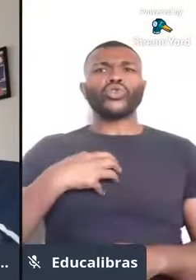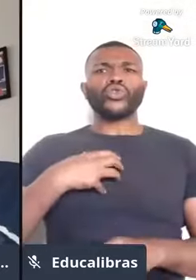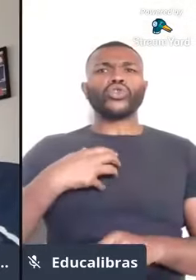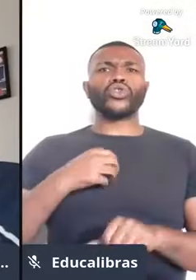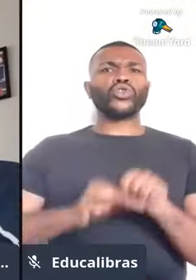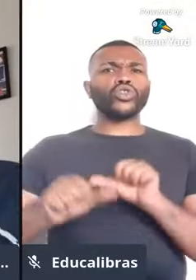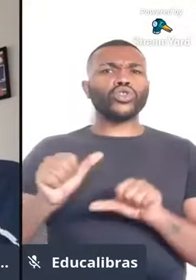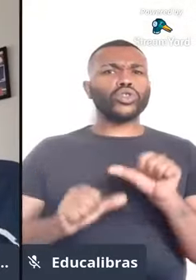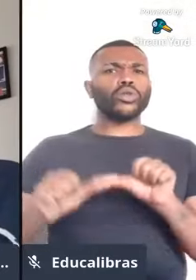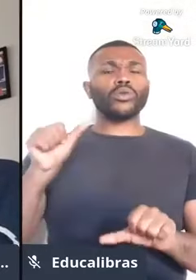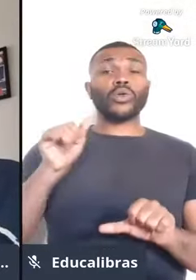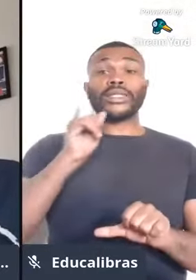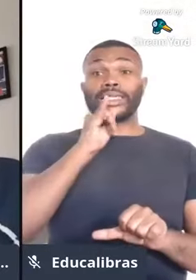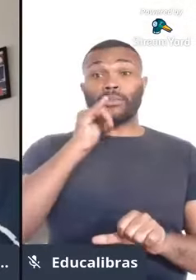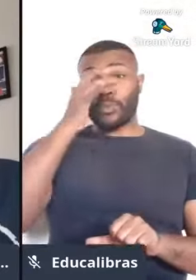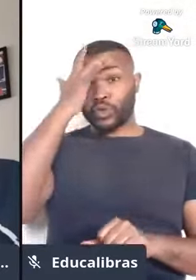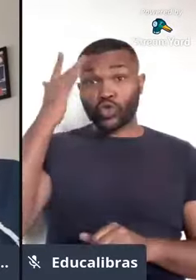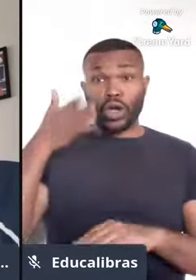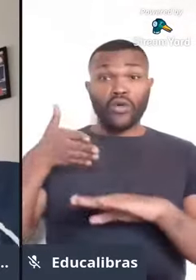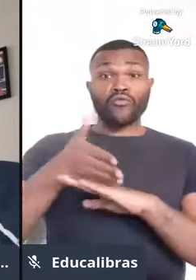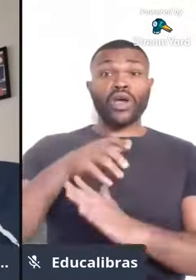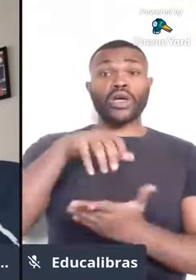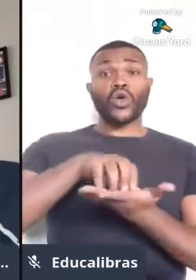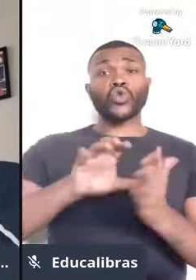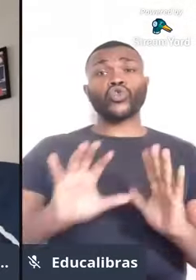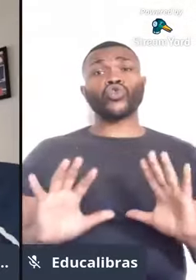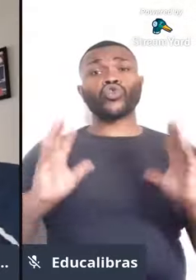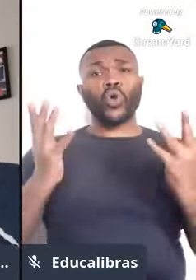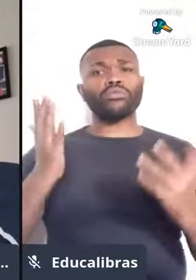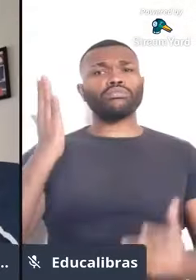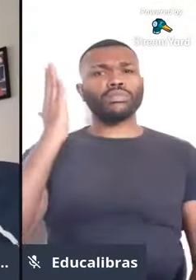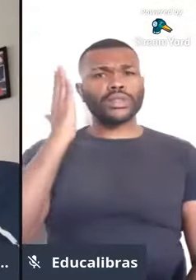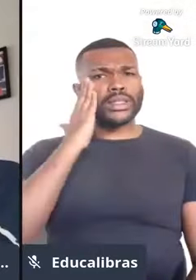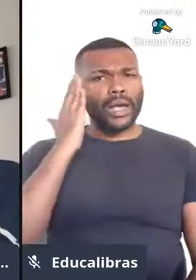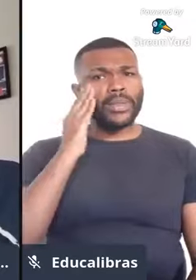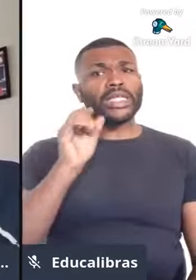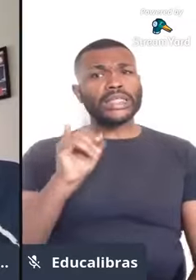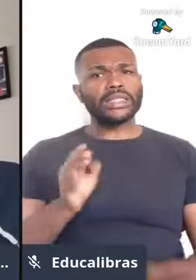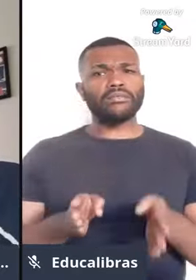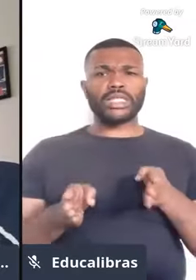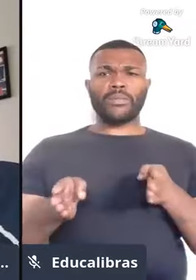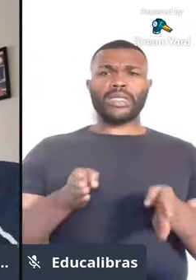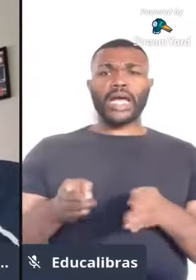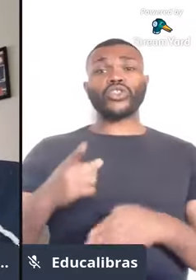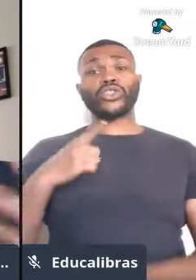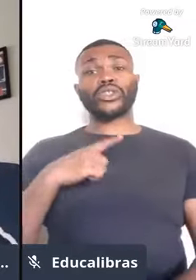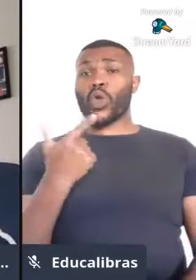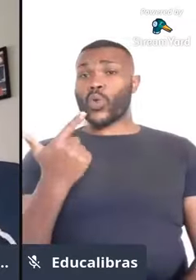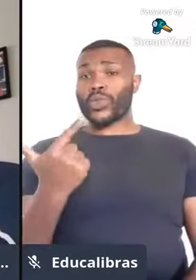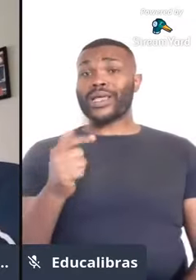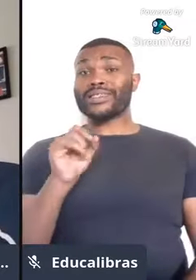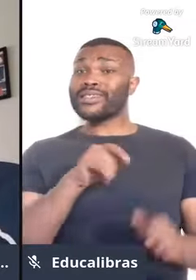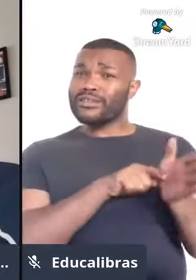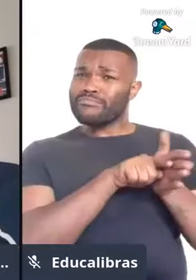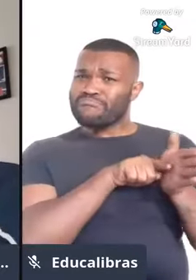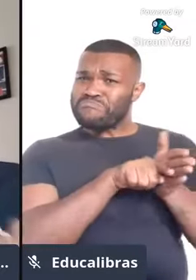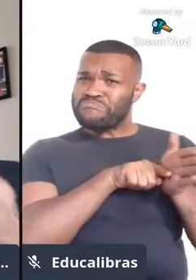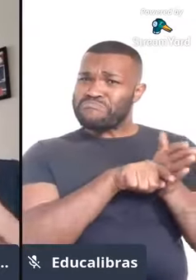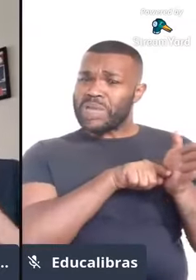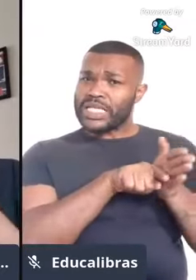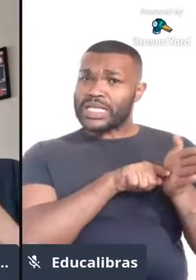vai a uma casa de show hoje, só sabe se a casa de show é ou não acessível se a pessoa pesquisar. Isso não está aberto, né?